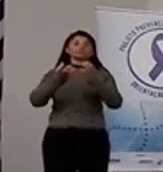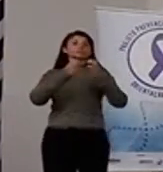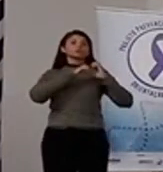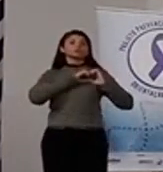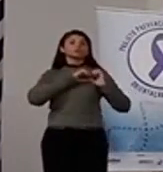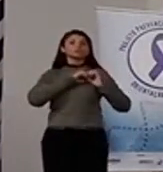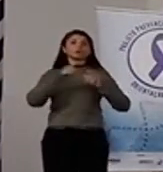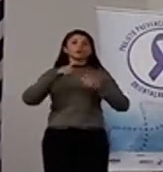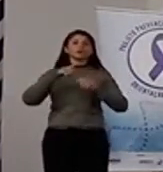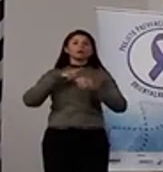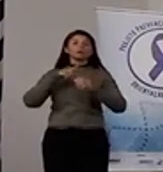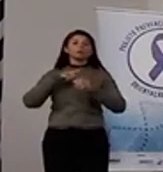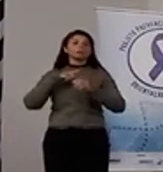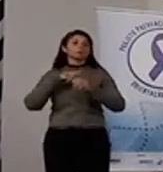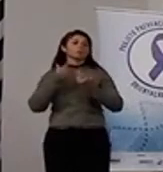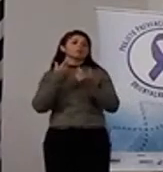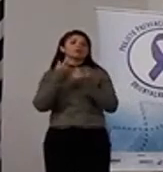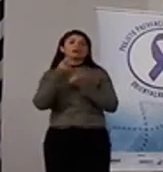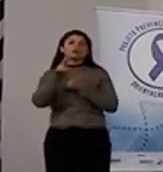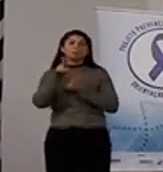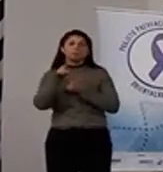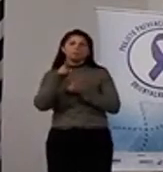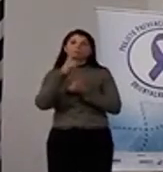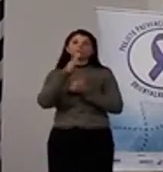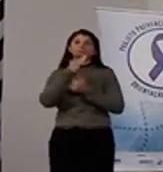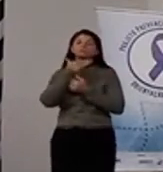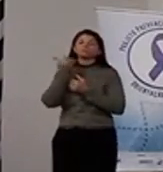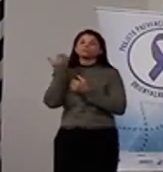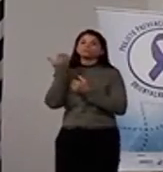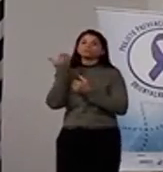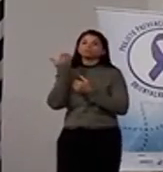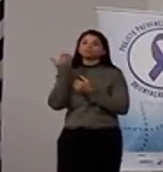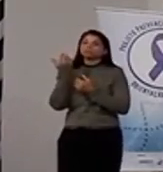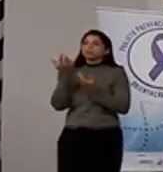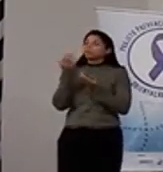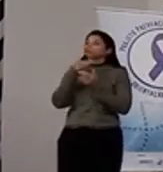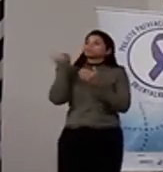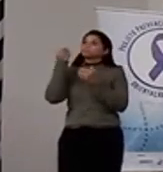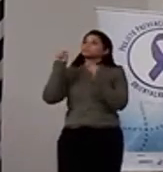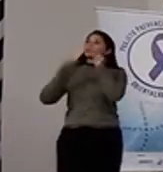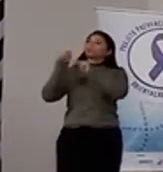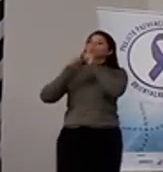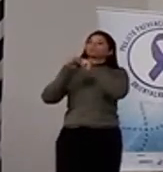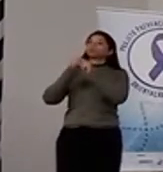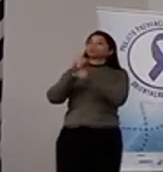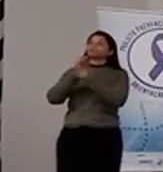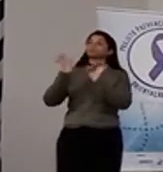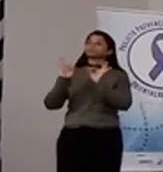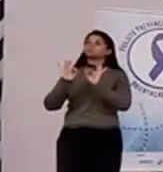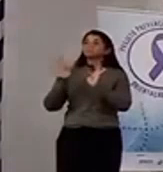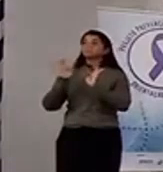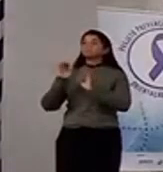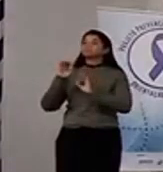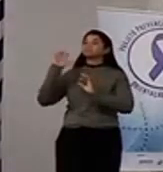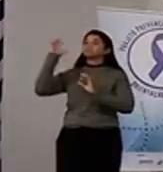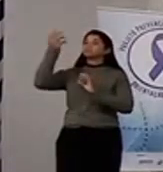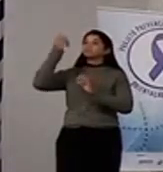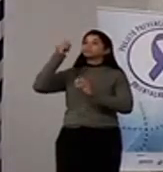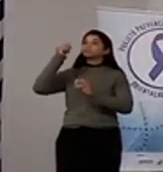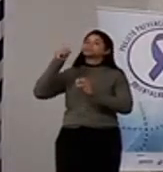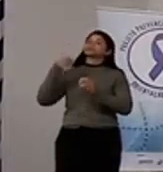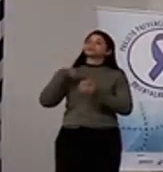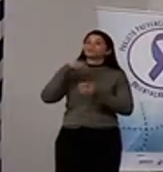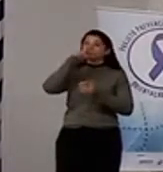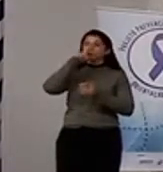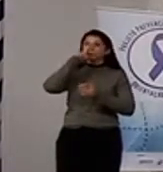que teve algum irmão que faleceu de maneira súbita, sem diagnóstico, isso também é um outro fator de risco. E